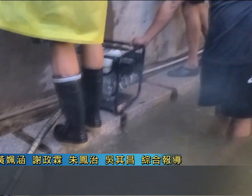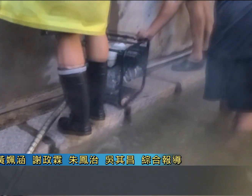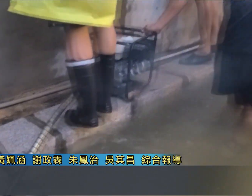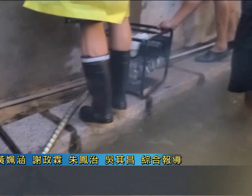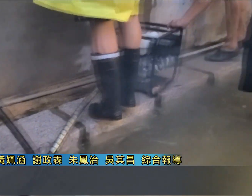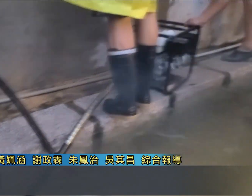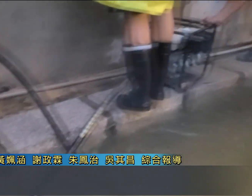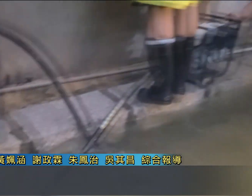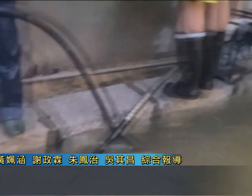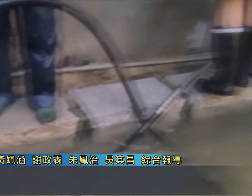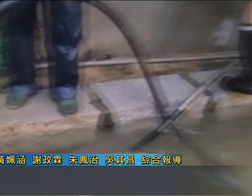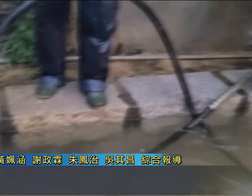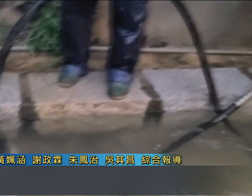凤珠、吴其昌综合报道。